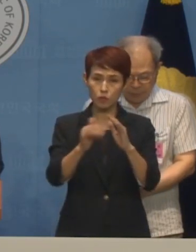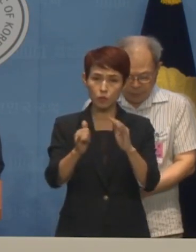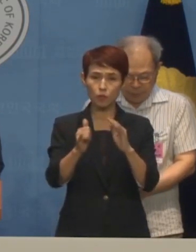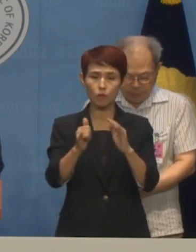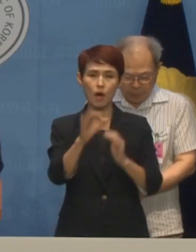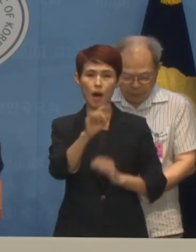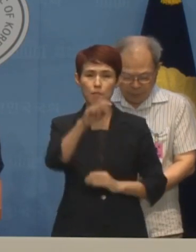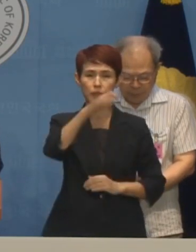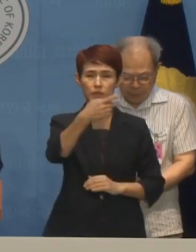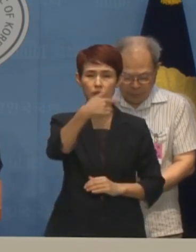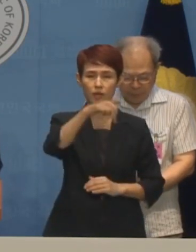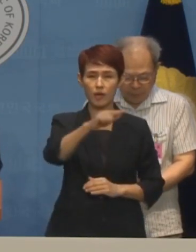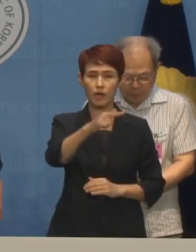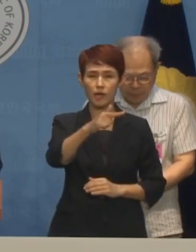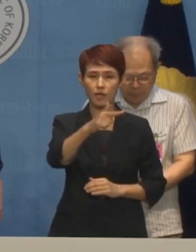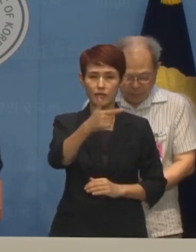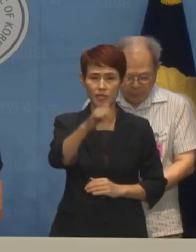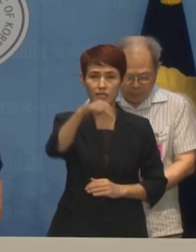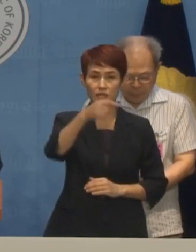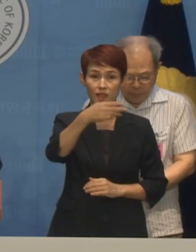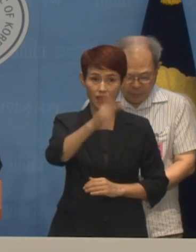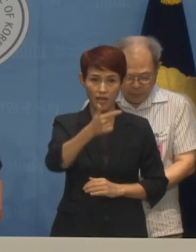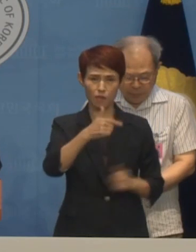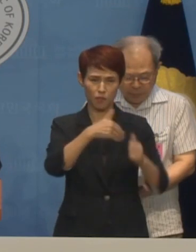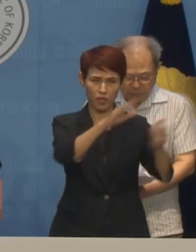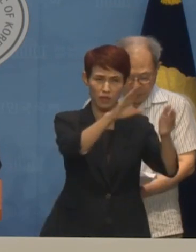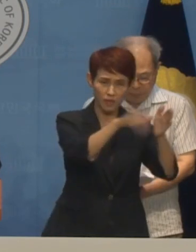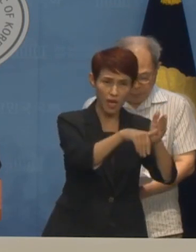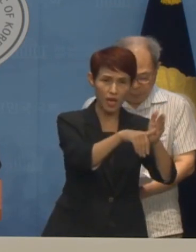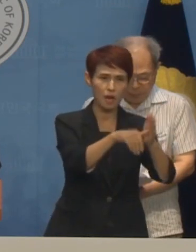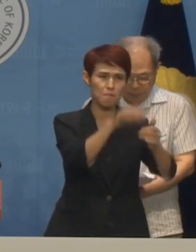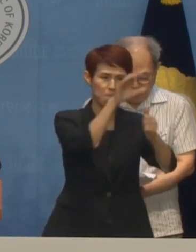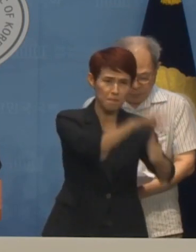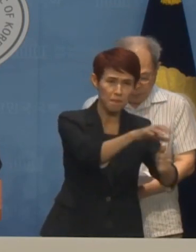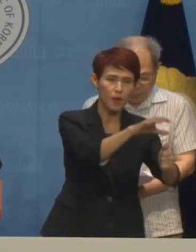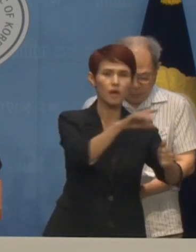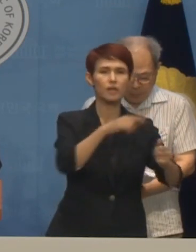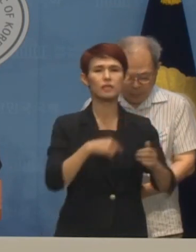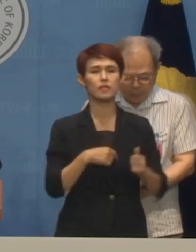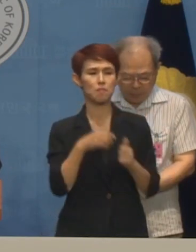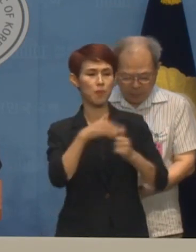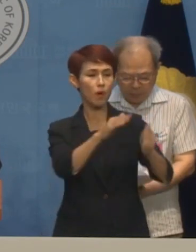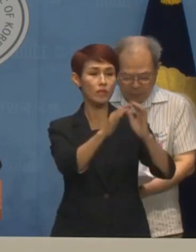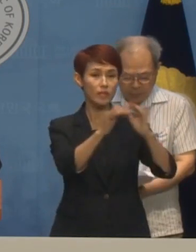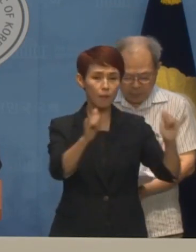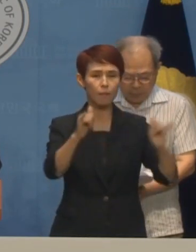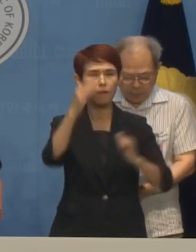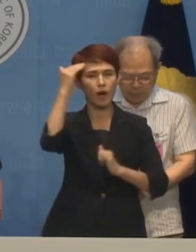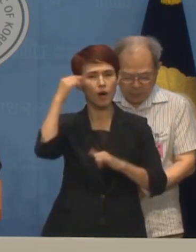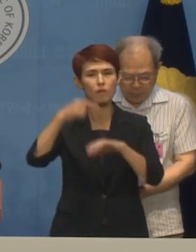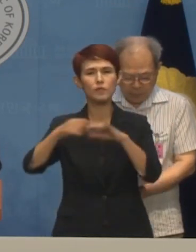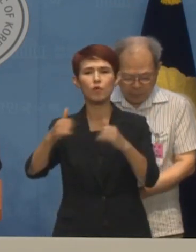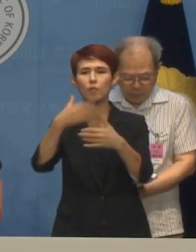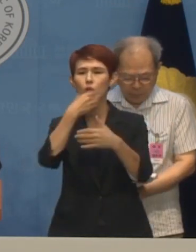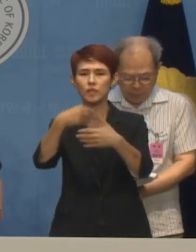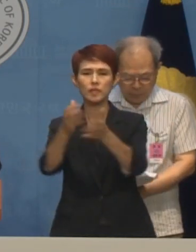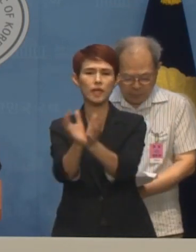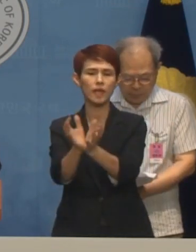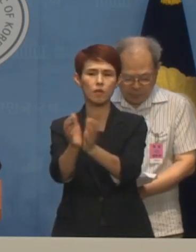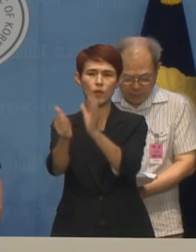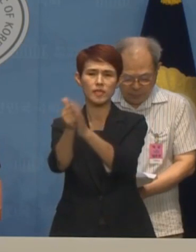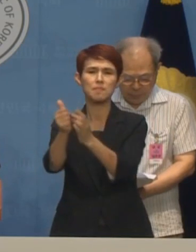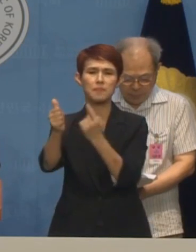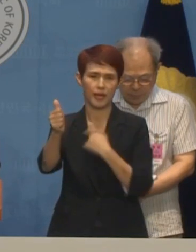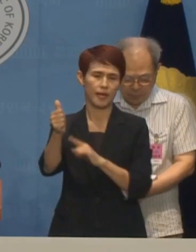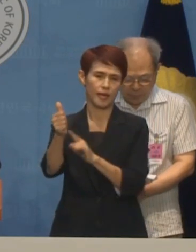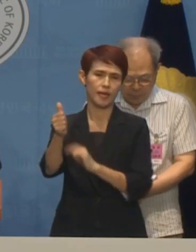강행했다가 피랍되었을 당시 바로 그 파견을 요청했던 단체인 한민족복지재단의 회장을 맡고